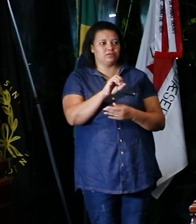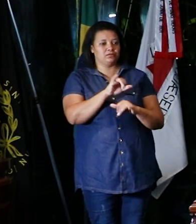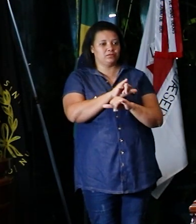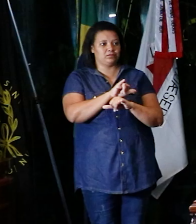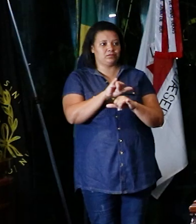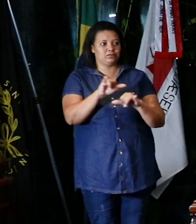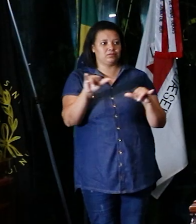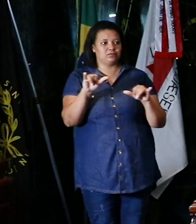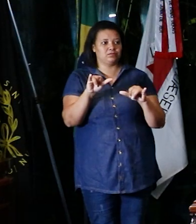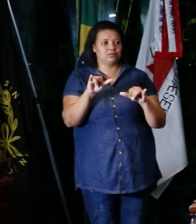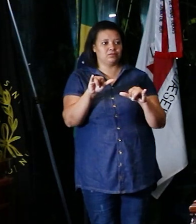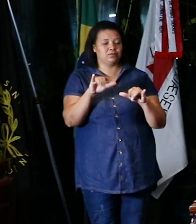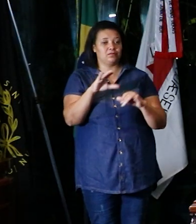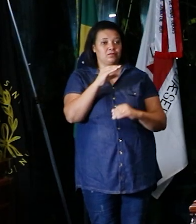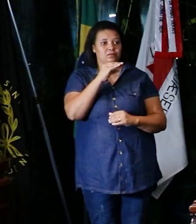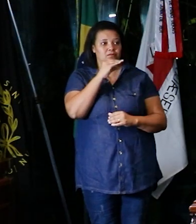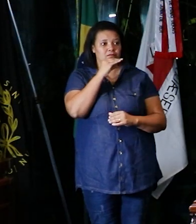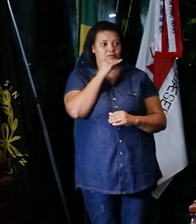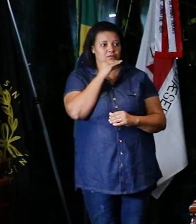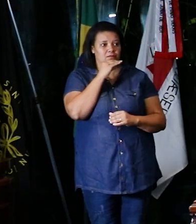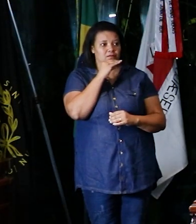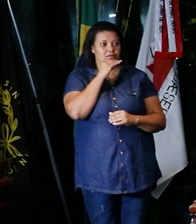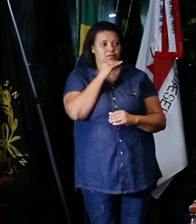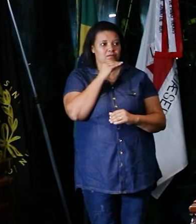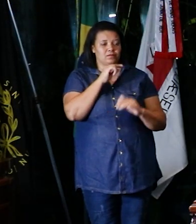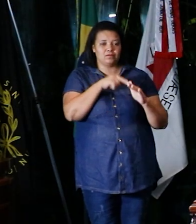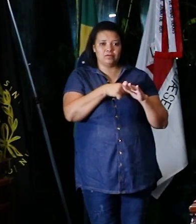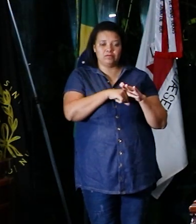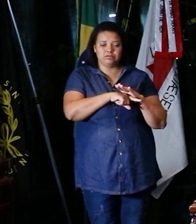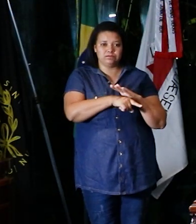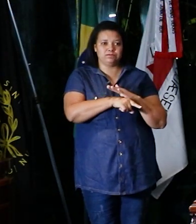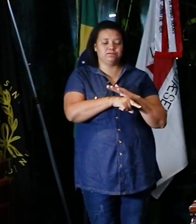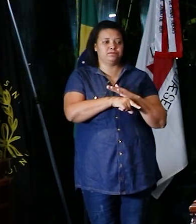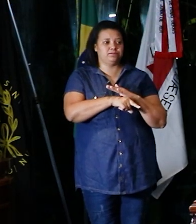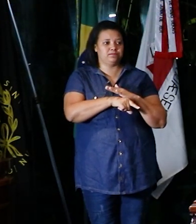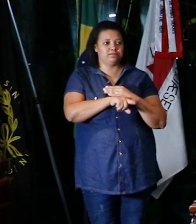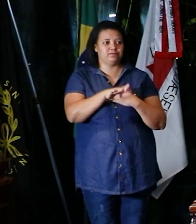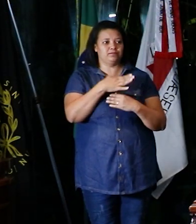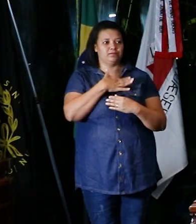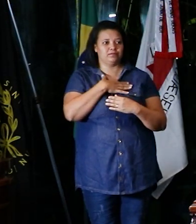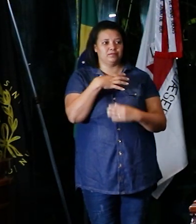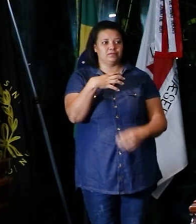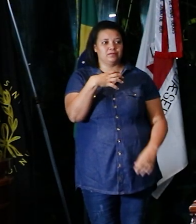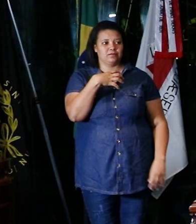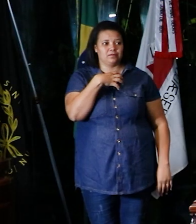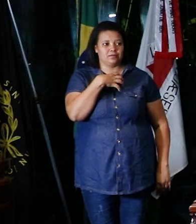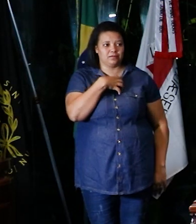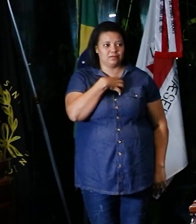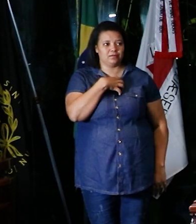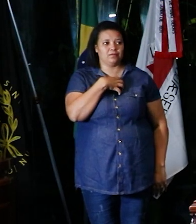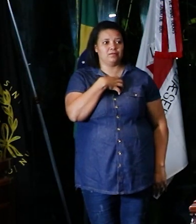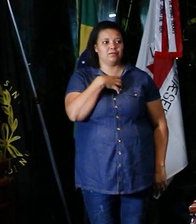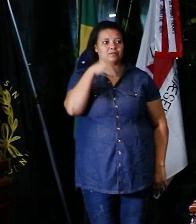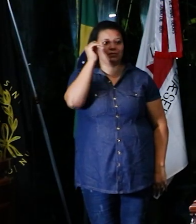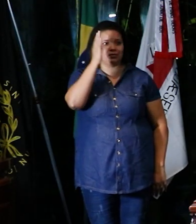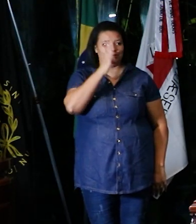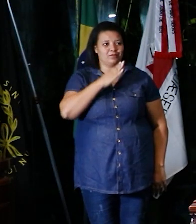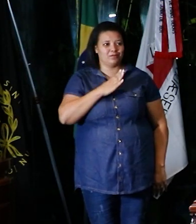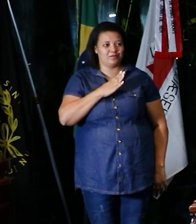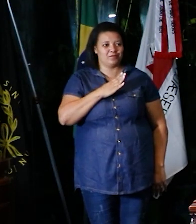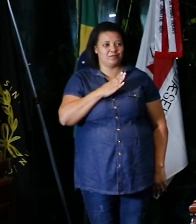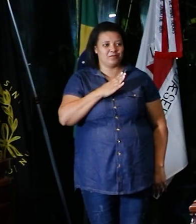o seguinte, que Carlos Drummond de Andrade falou profundamente no meu caráter de cidadão brasileiro.